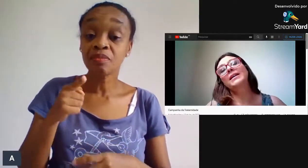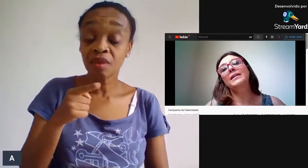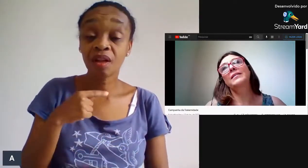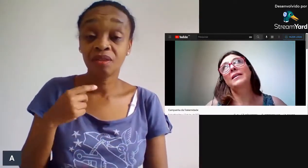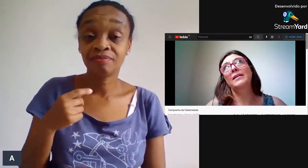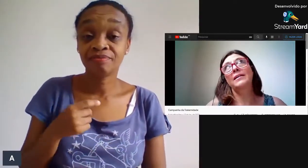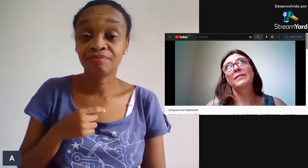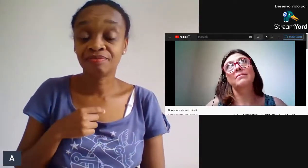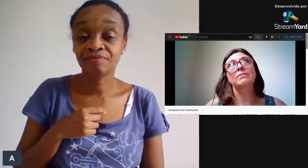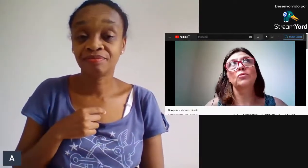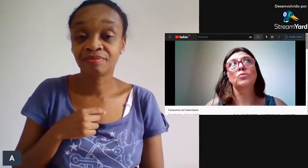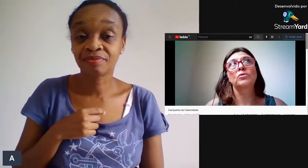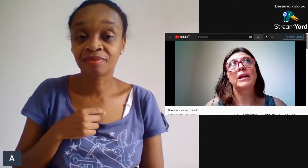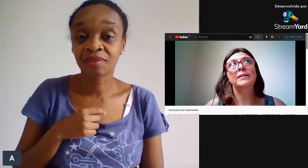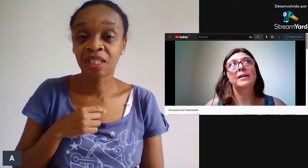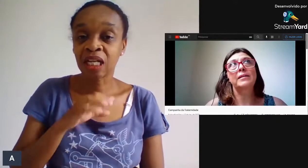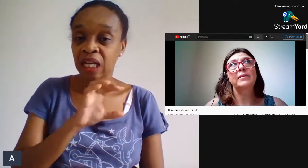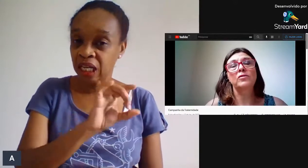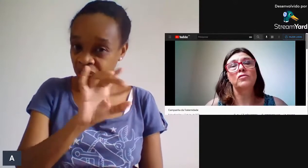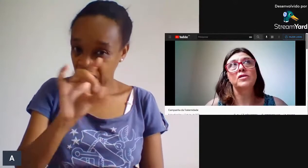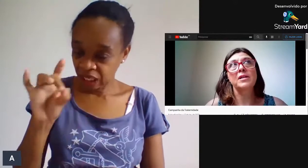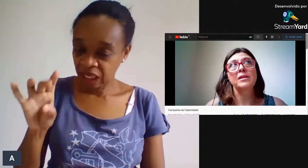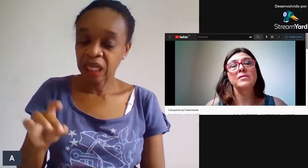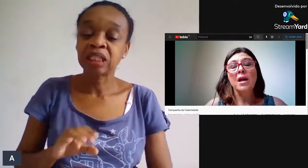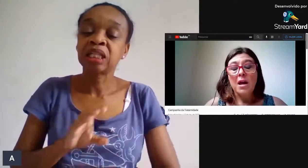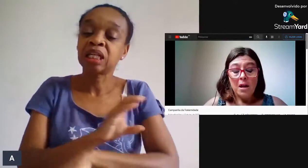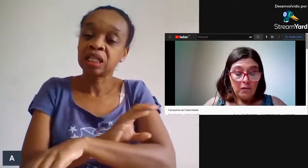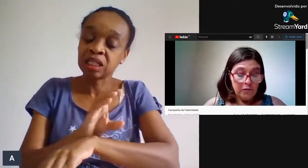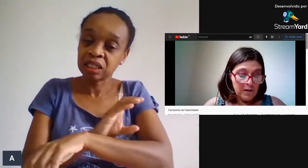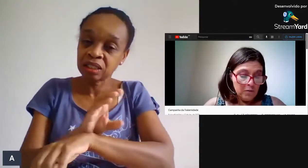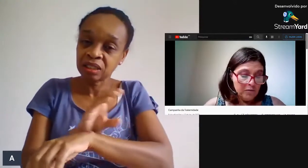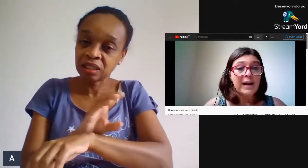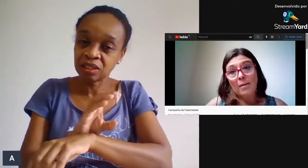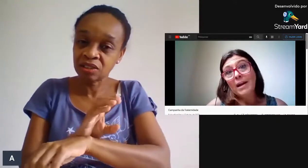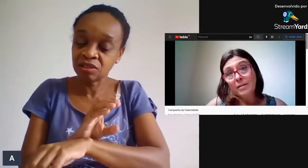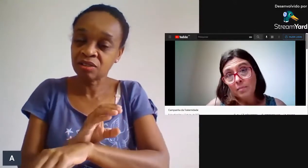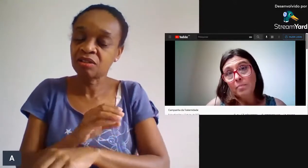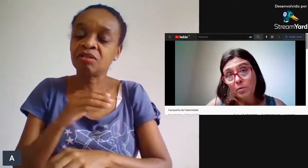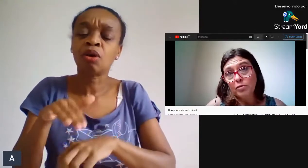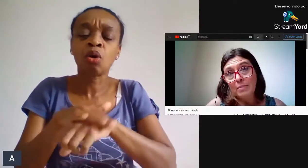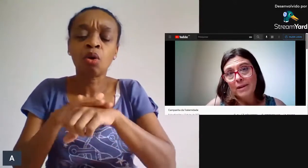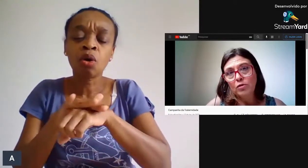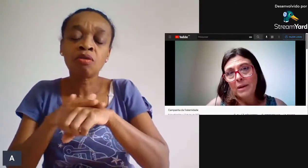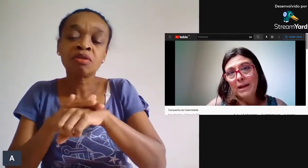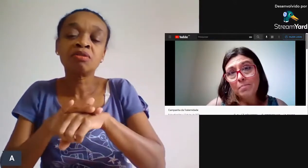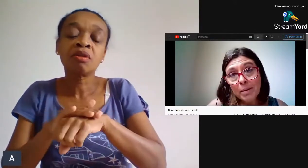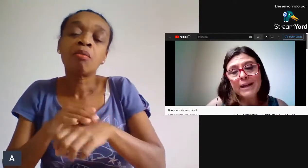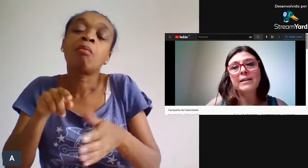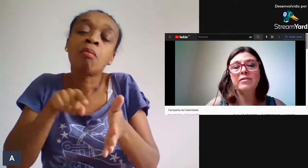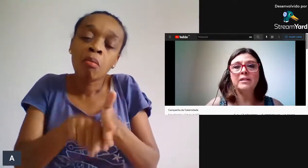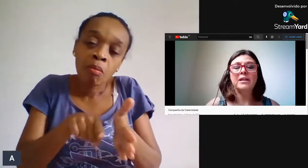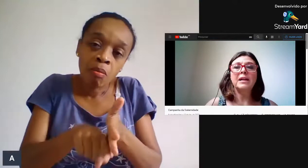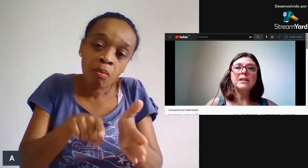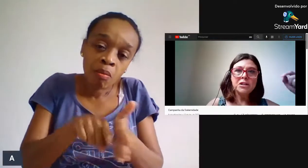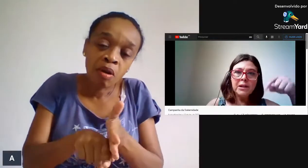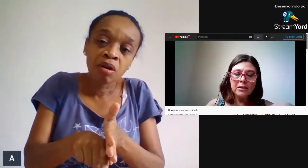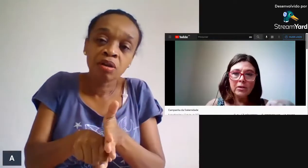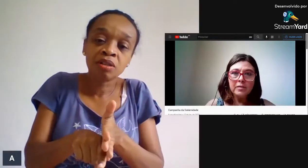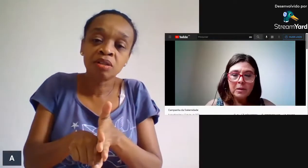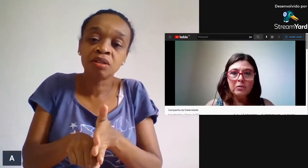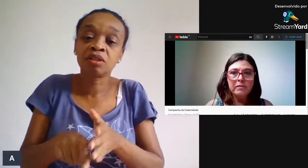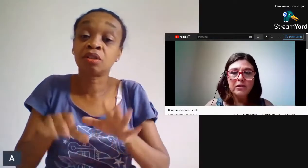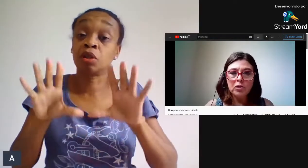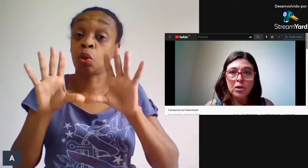acho que os catequistas de vocês vão falar mais profundamente sobre a campanha da fraternidade